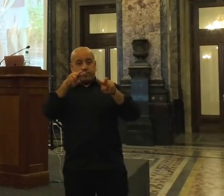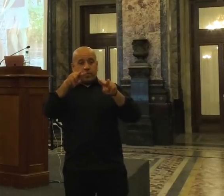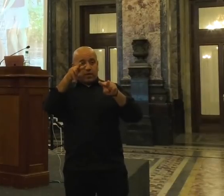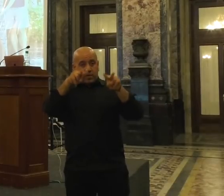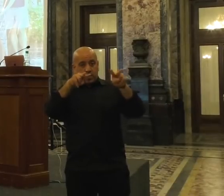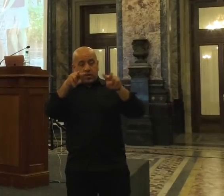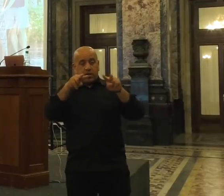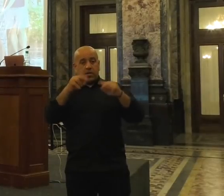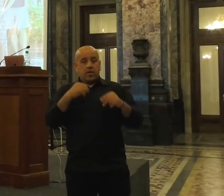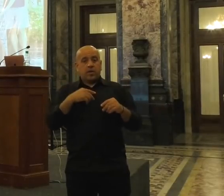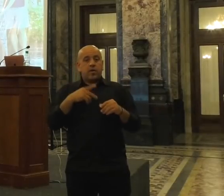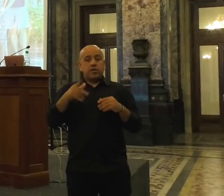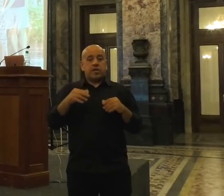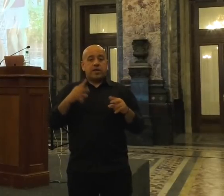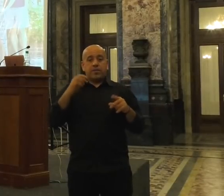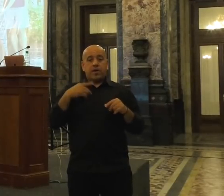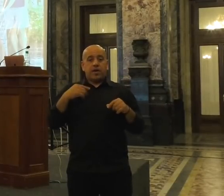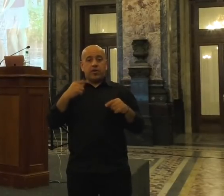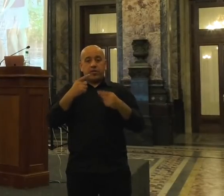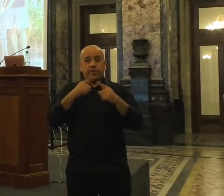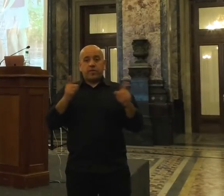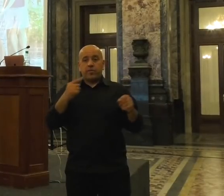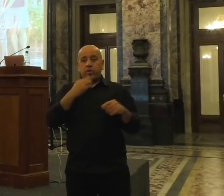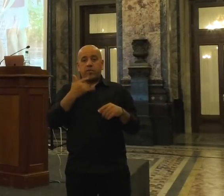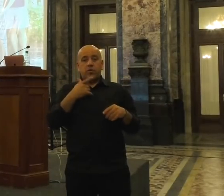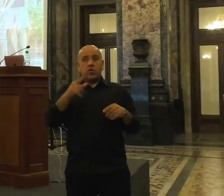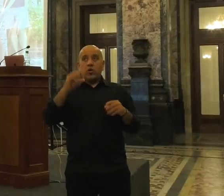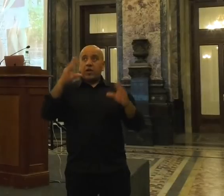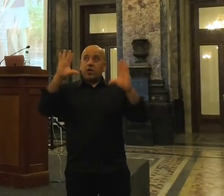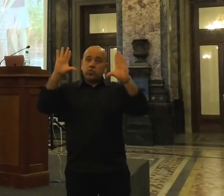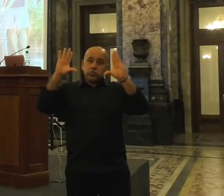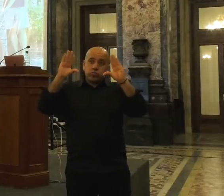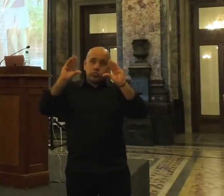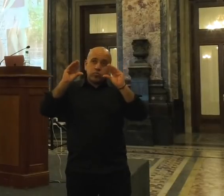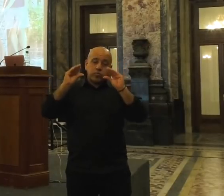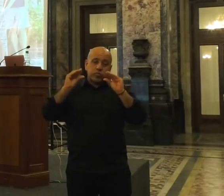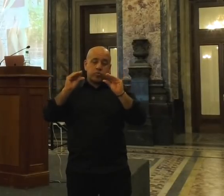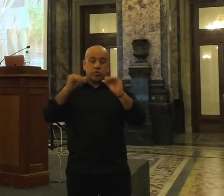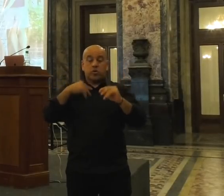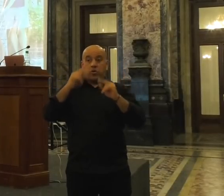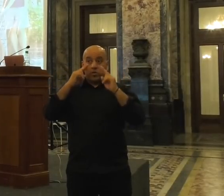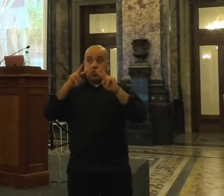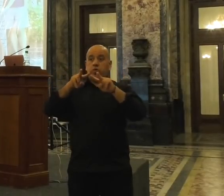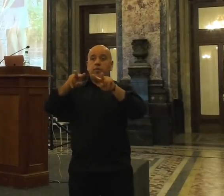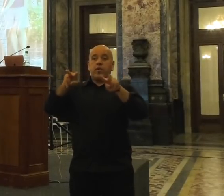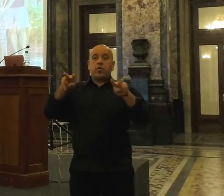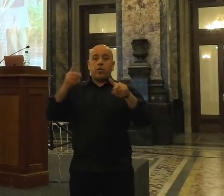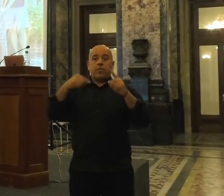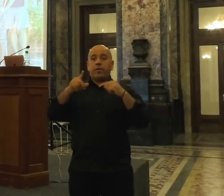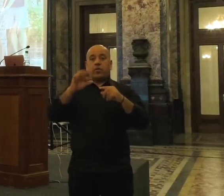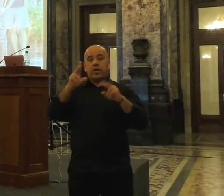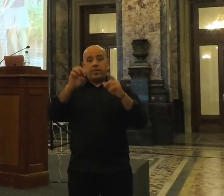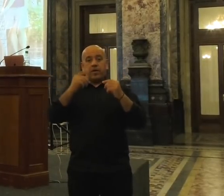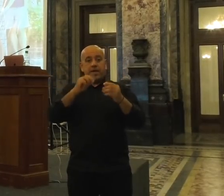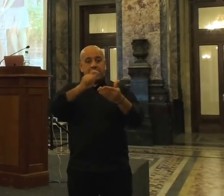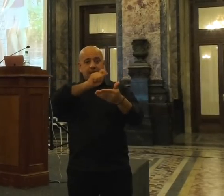el brazo ya nos queda medio corto. En un restaurante, cuando la luz es tenue, yo ya no veo, o sea, yo veo perfectamente, pero ya no veo las letras